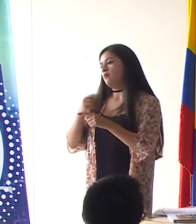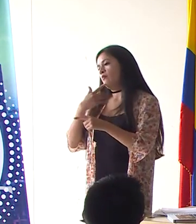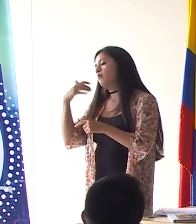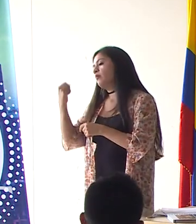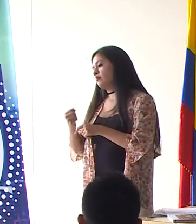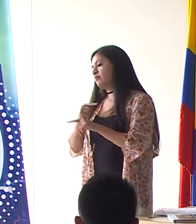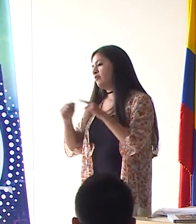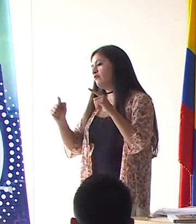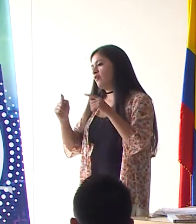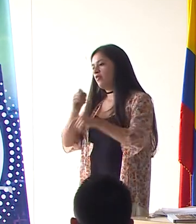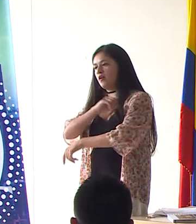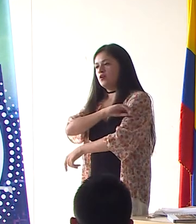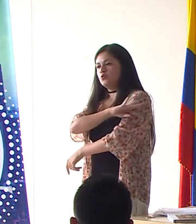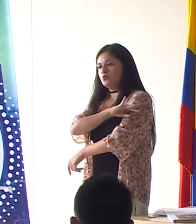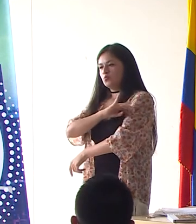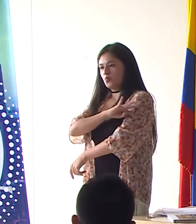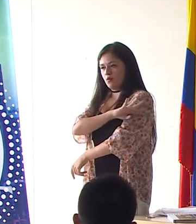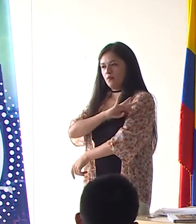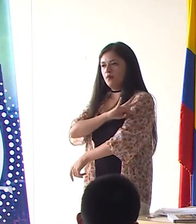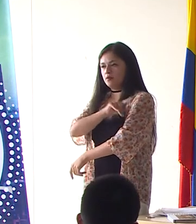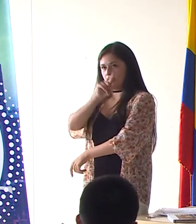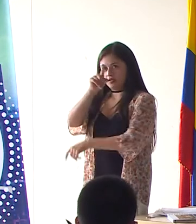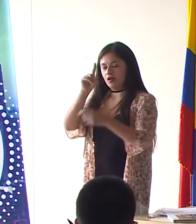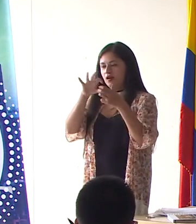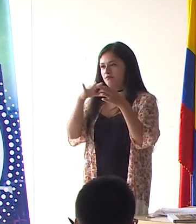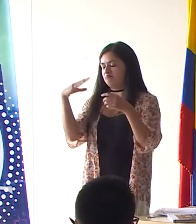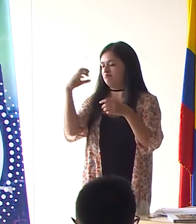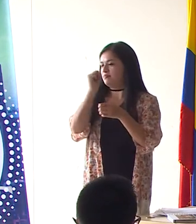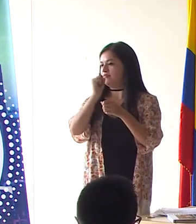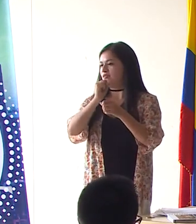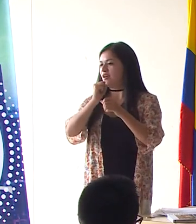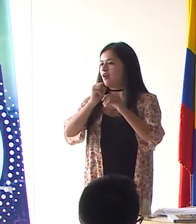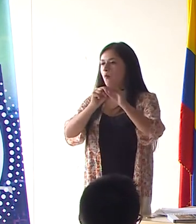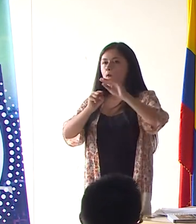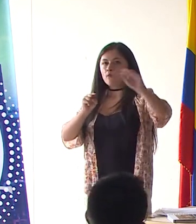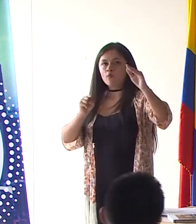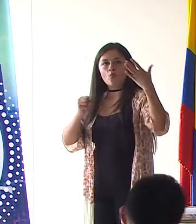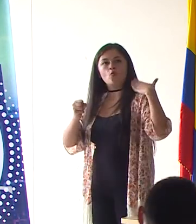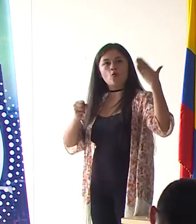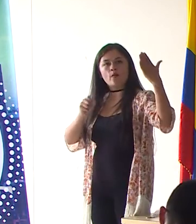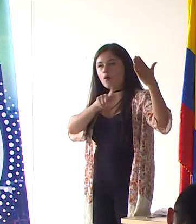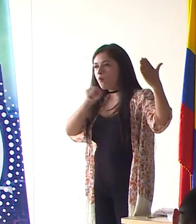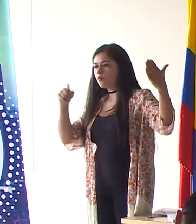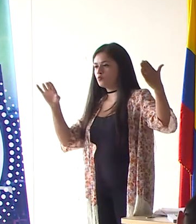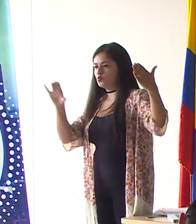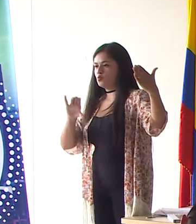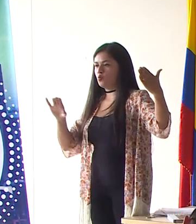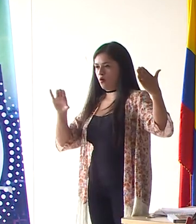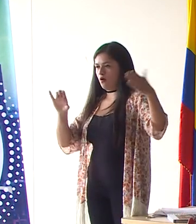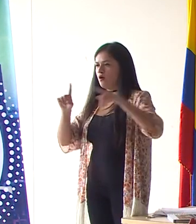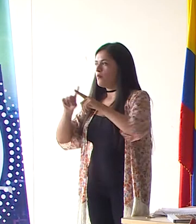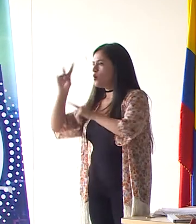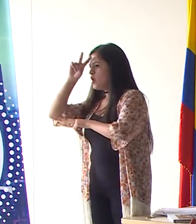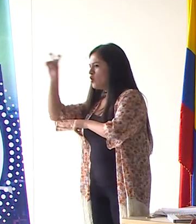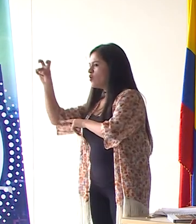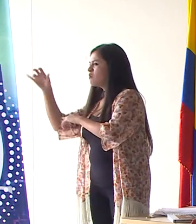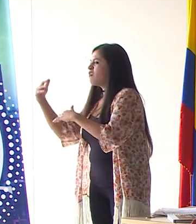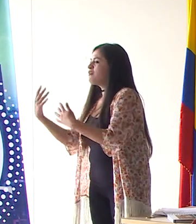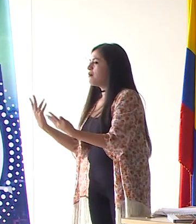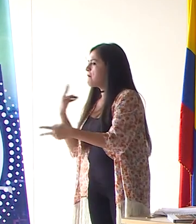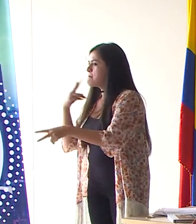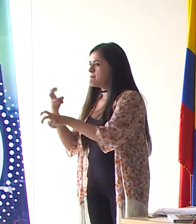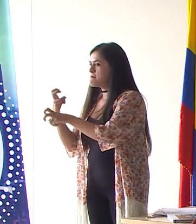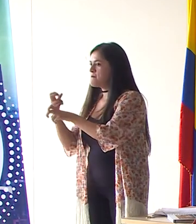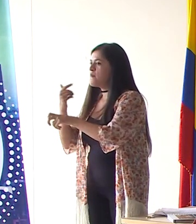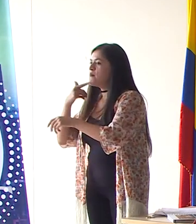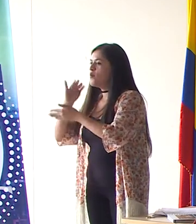del sumapaz y algunos territorios en áreas rurales de ciudad bolívar y usme en el